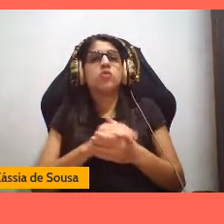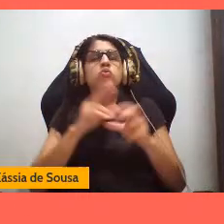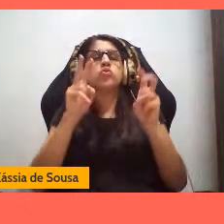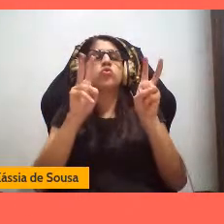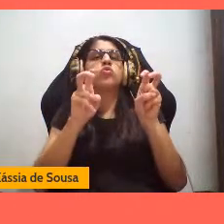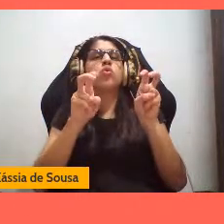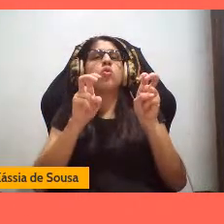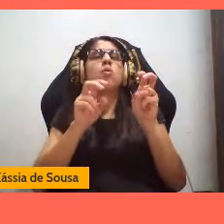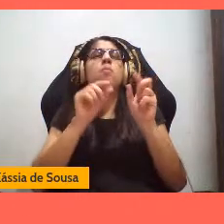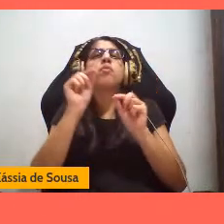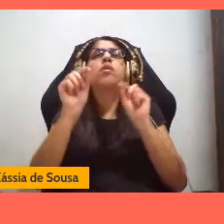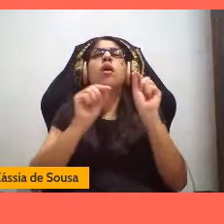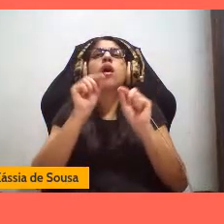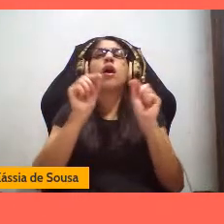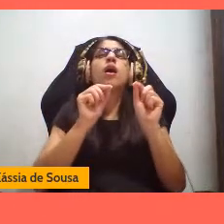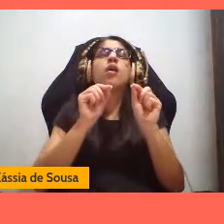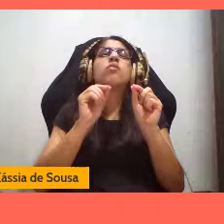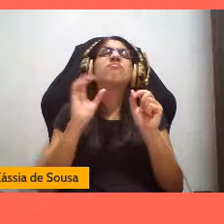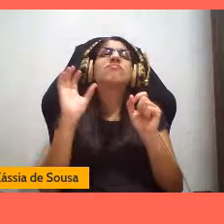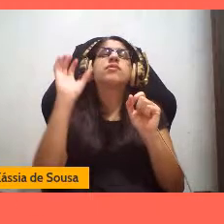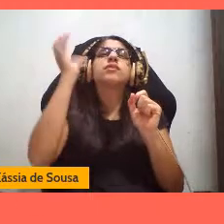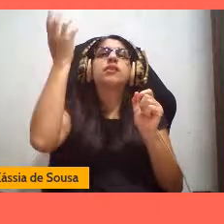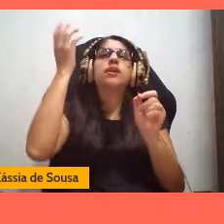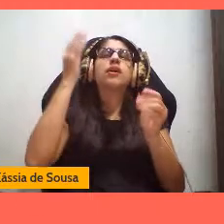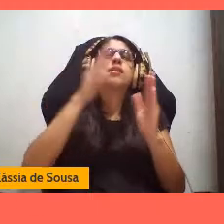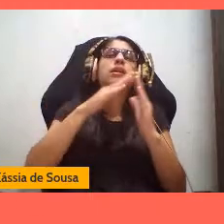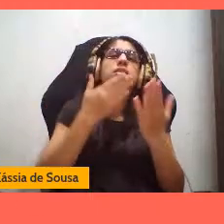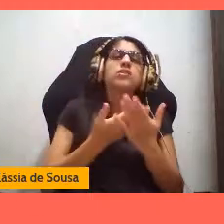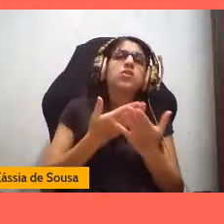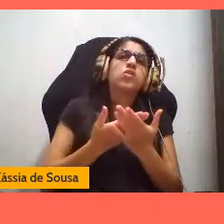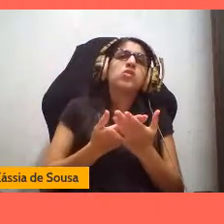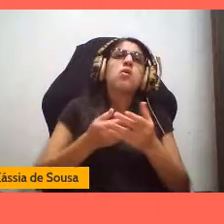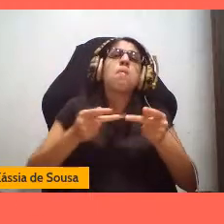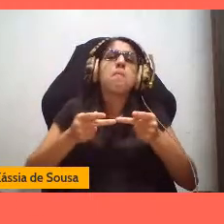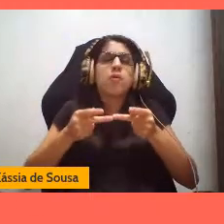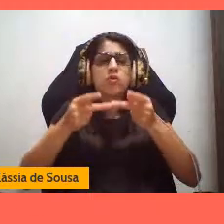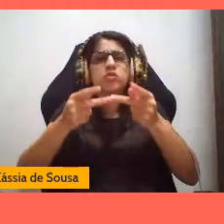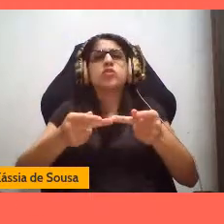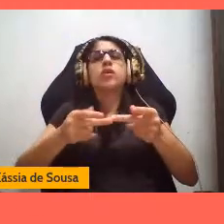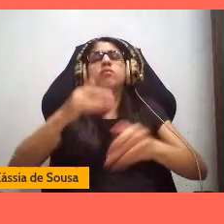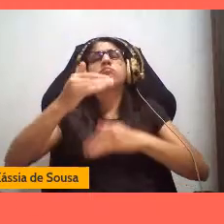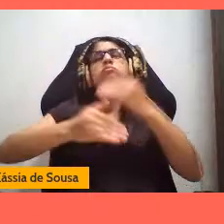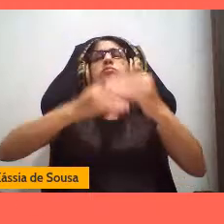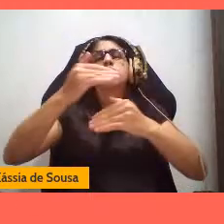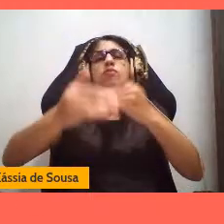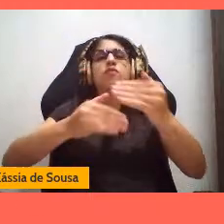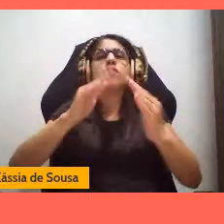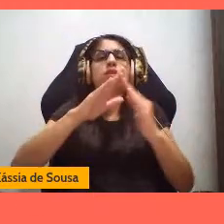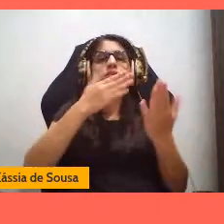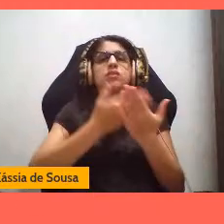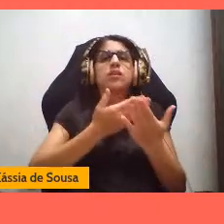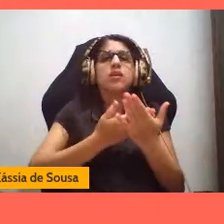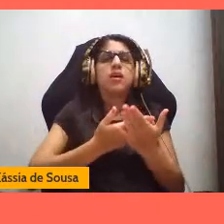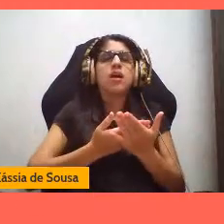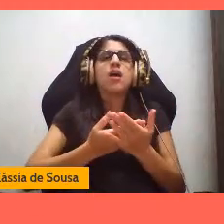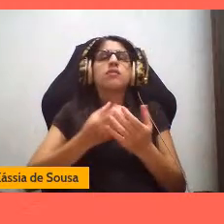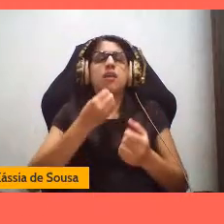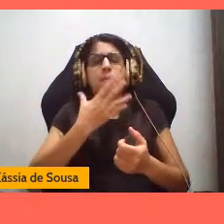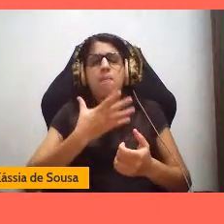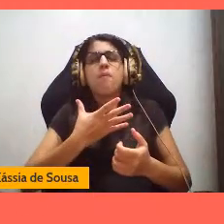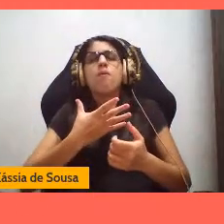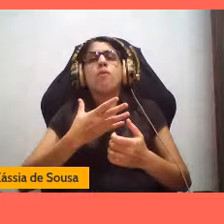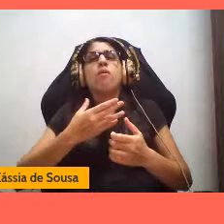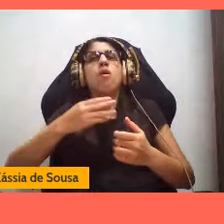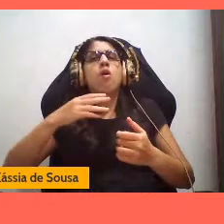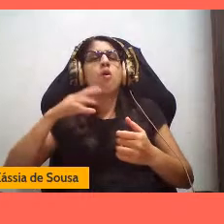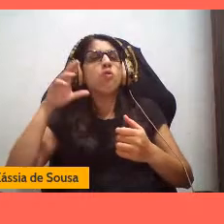escola, sobre os projetos que irão se desenvolver na escola. E seria muito bom tê-los e ouvi-los,